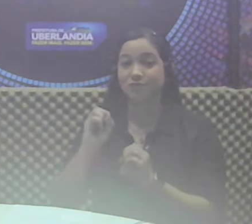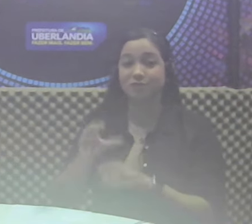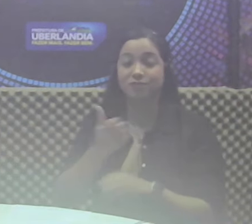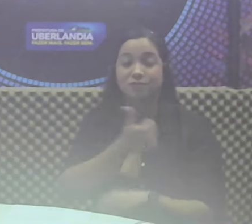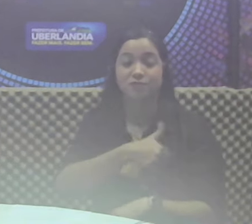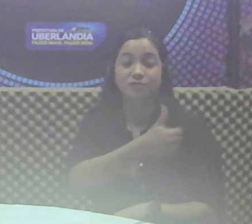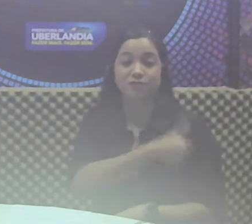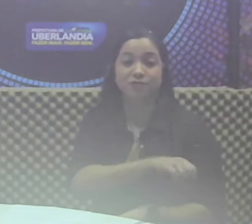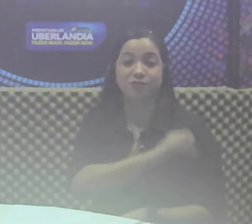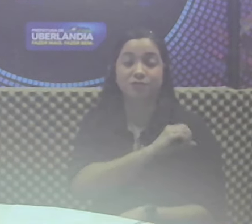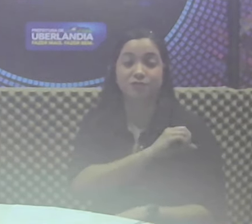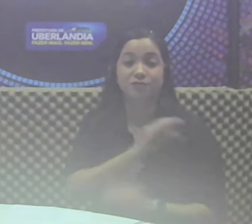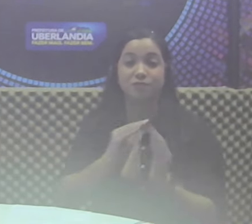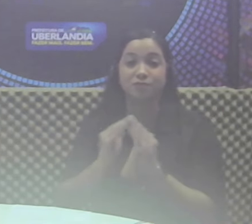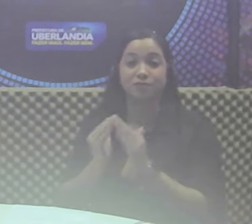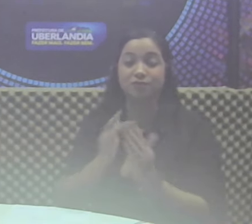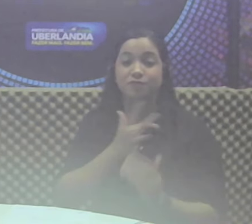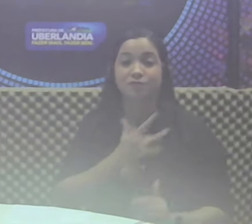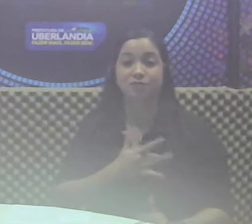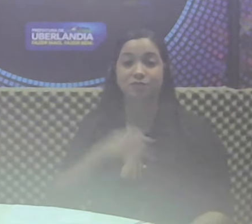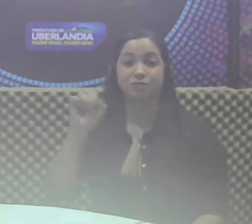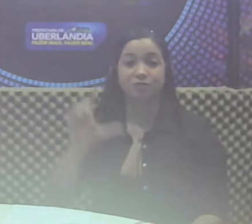Infantil do bairro Cruzeiro do Sul.